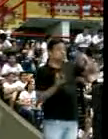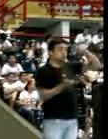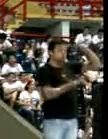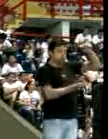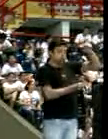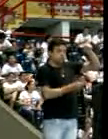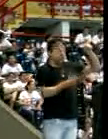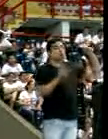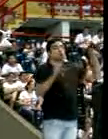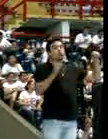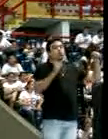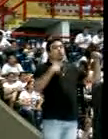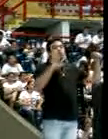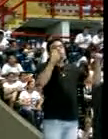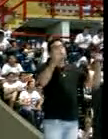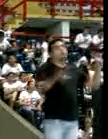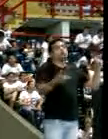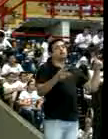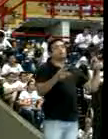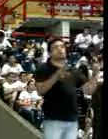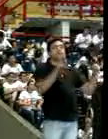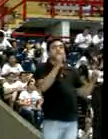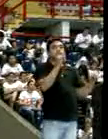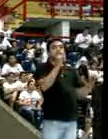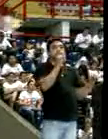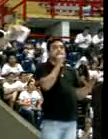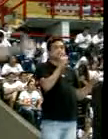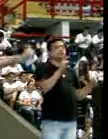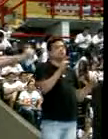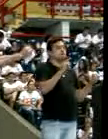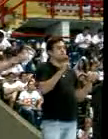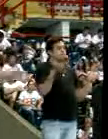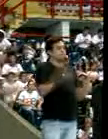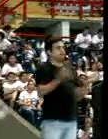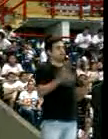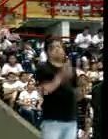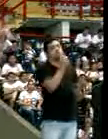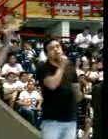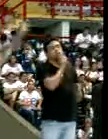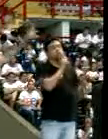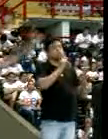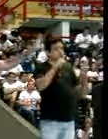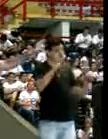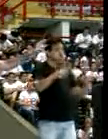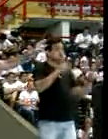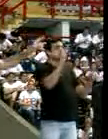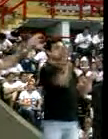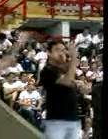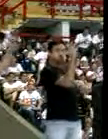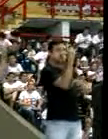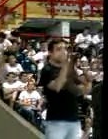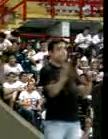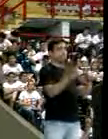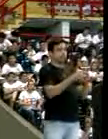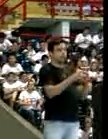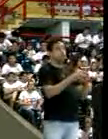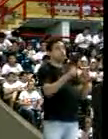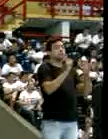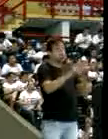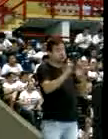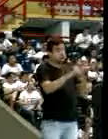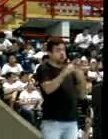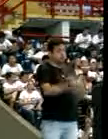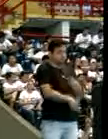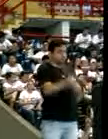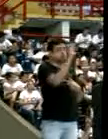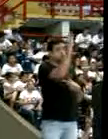mundo. Não estou dizendo que está ideal, não. Temos que desmatar menos, mas é o país que